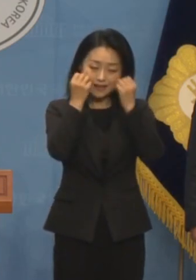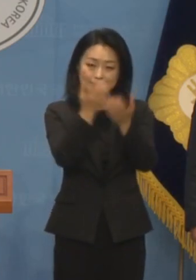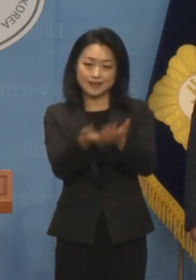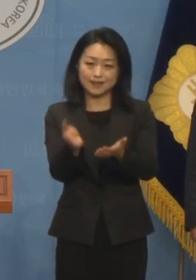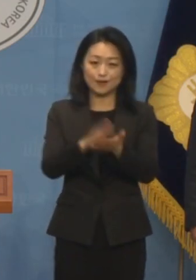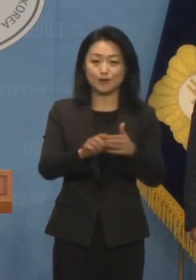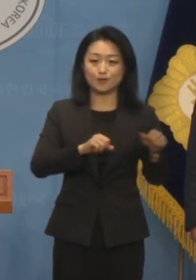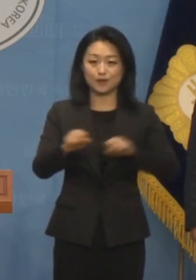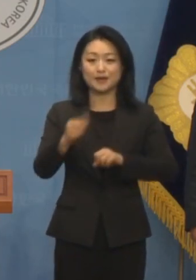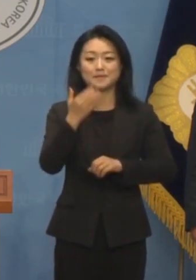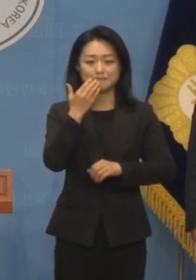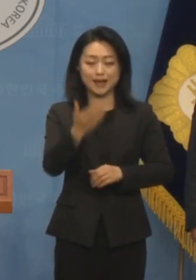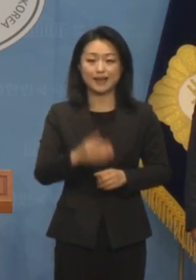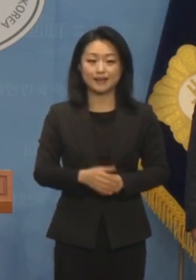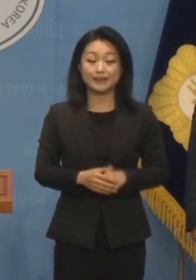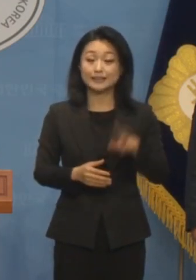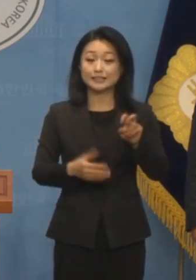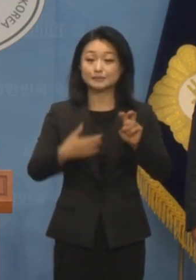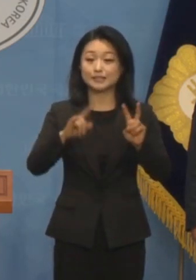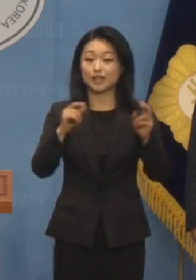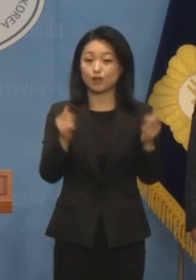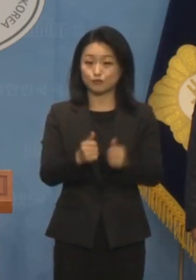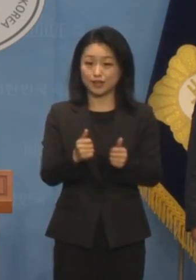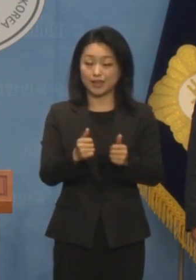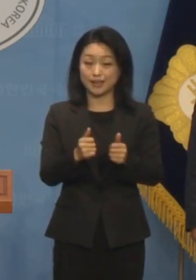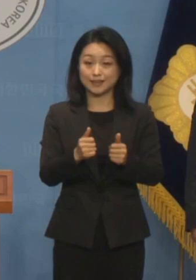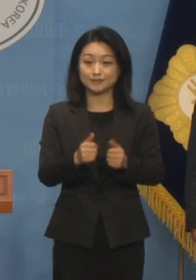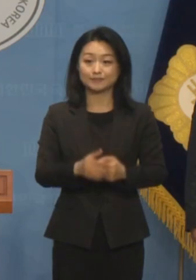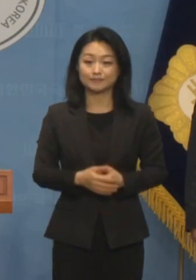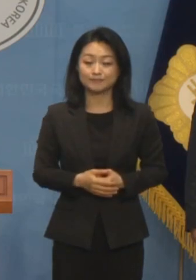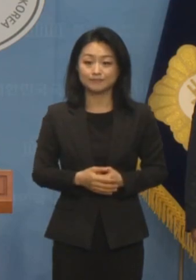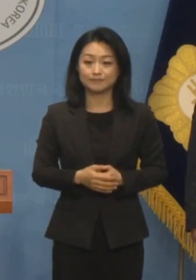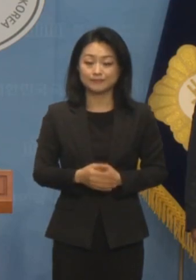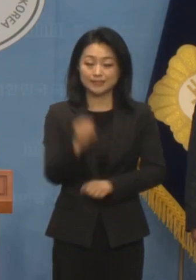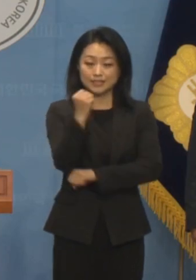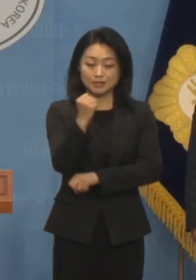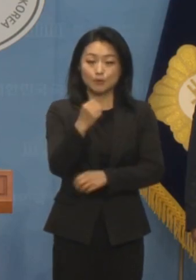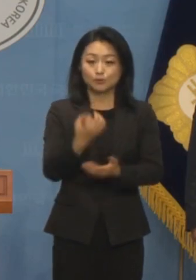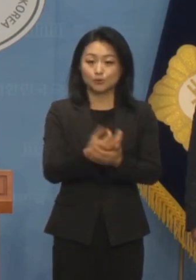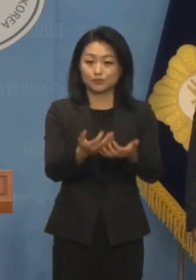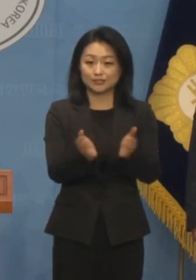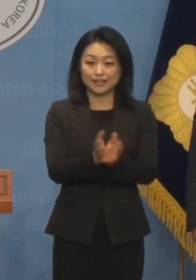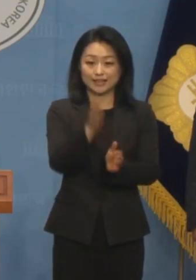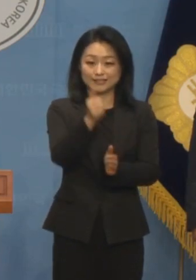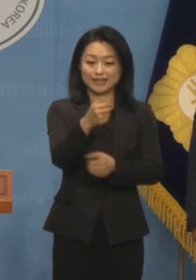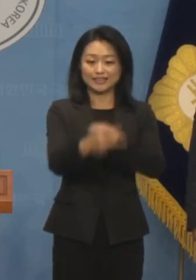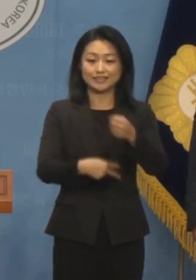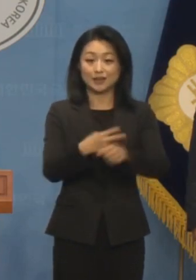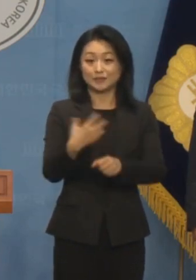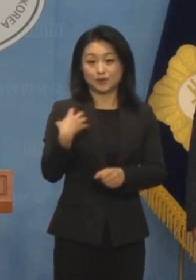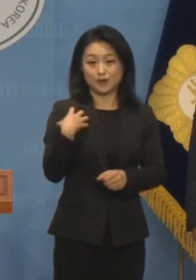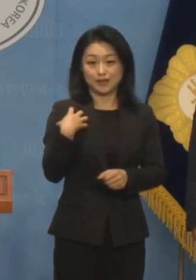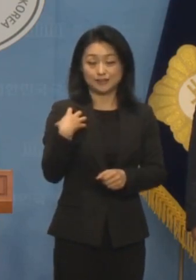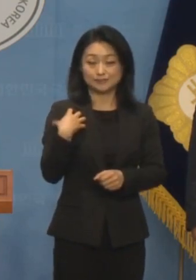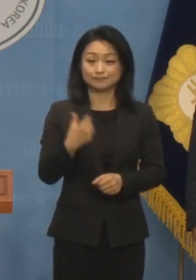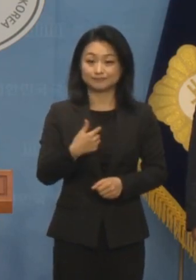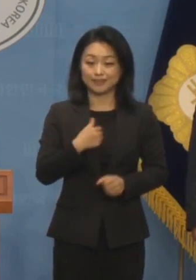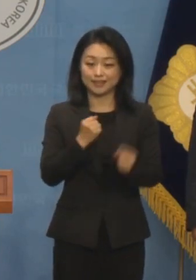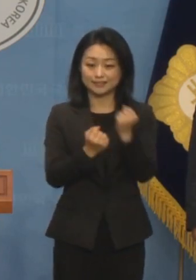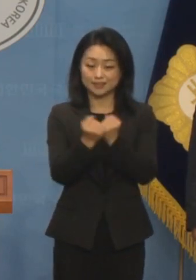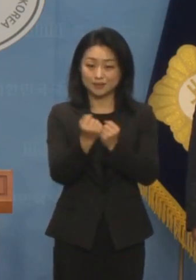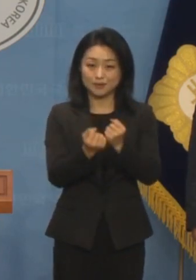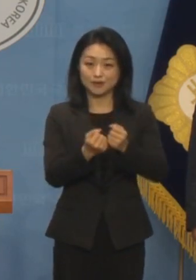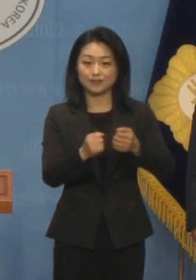혁신하겠습니다. 22대 국회 전반기를 이끌어 나가야 할 기본소득당의 신임 당대표로서 세 가지